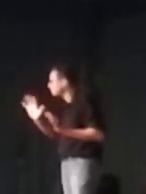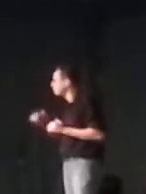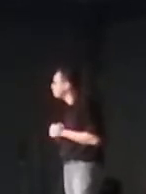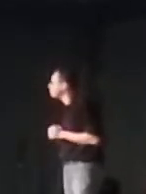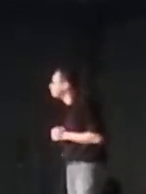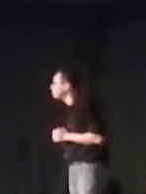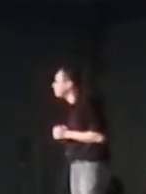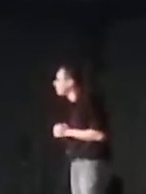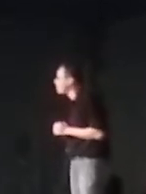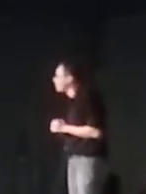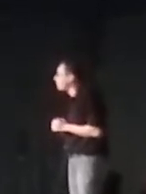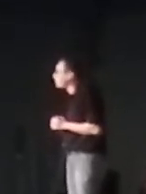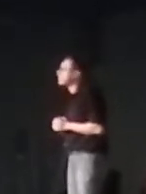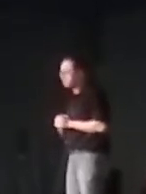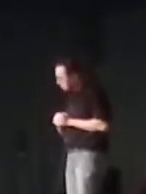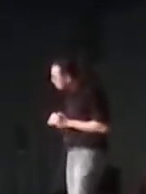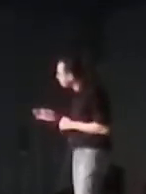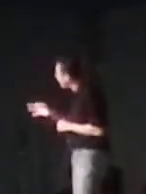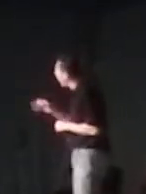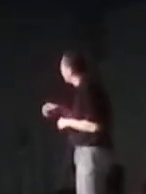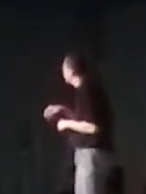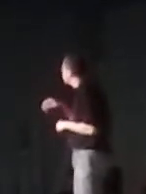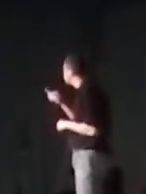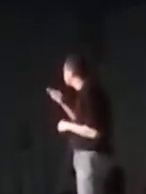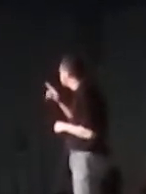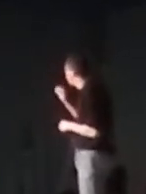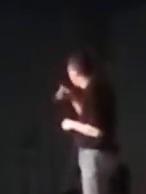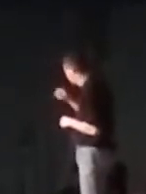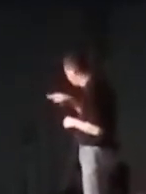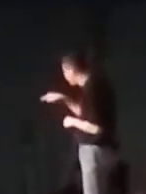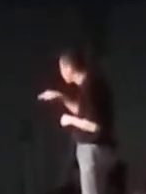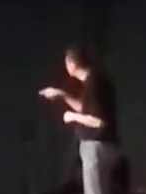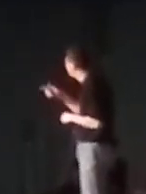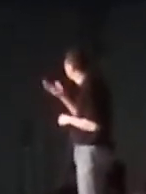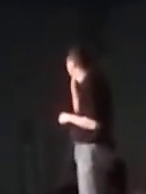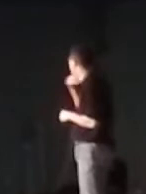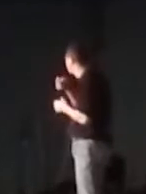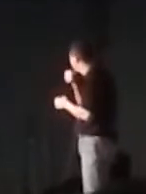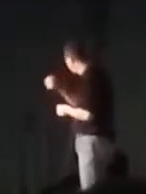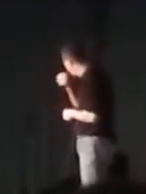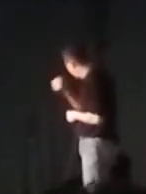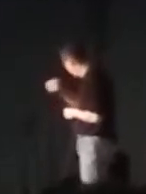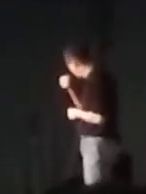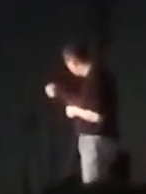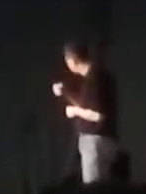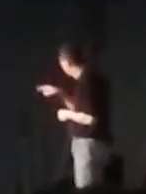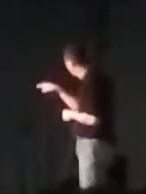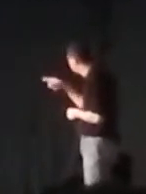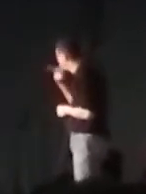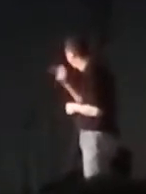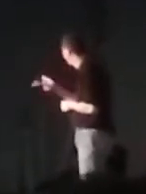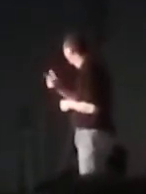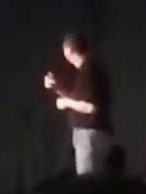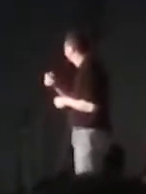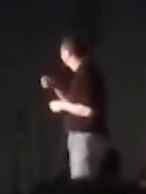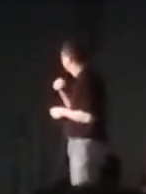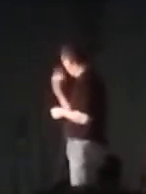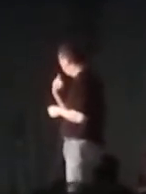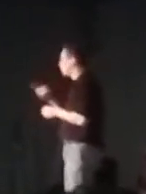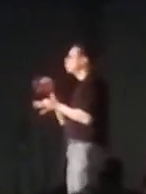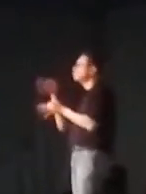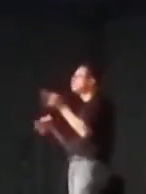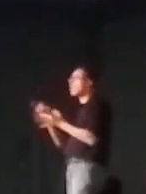mesmo. Ilana, em uma entrevista, você fala sobre o quanto a gente julga esses assassinos, que